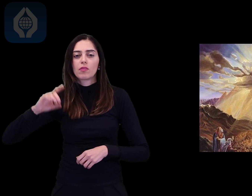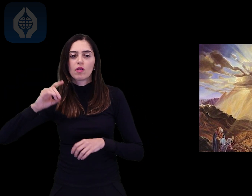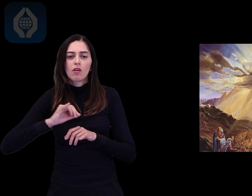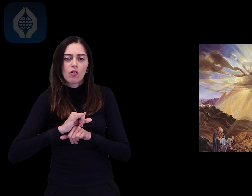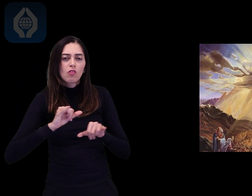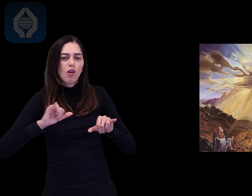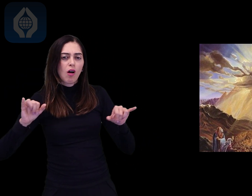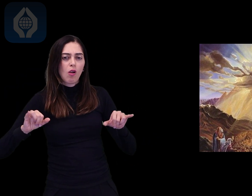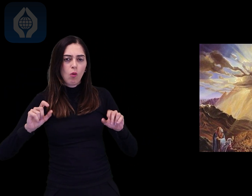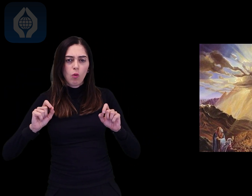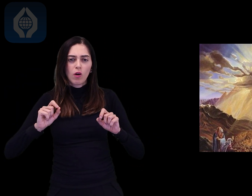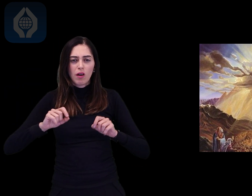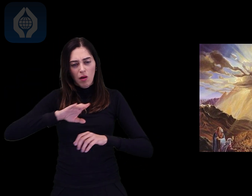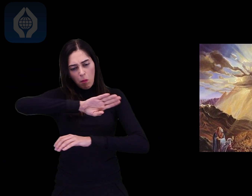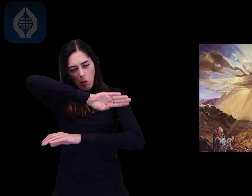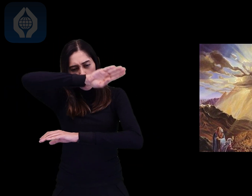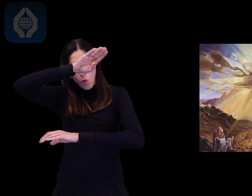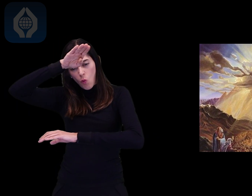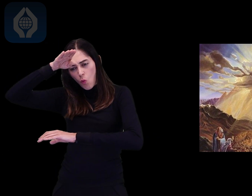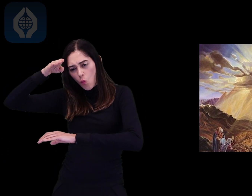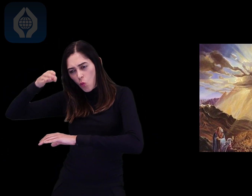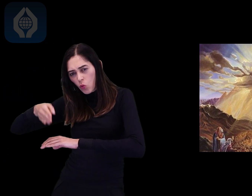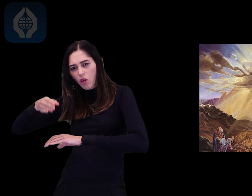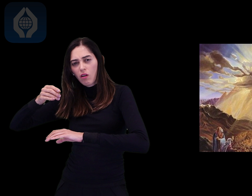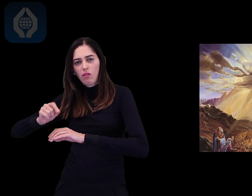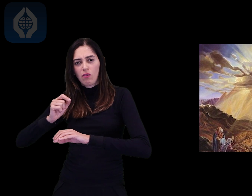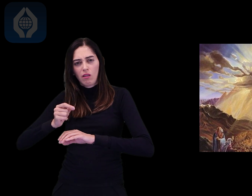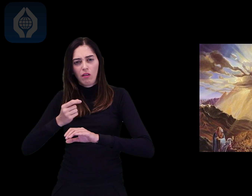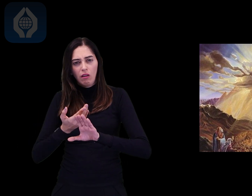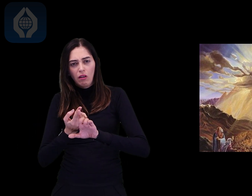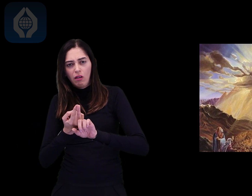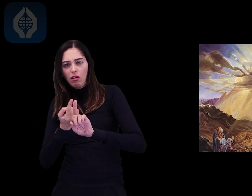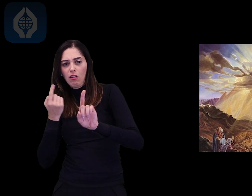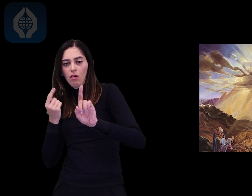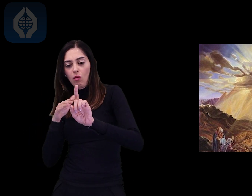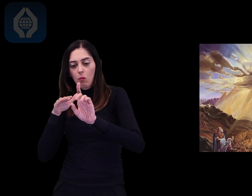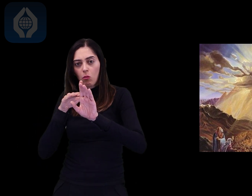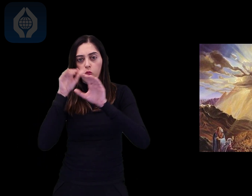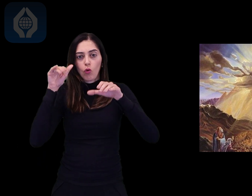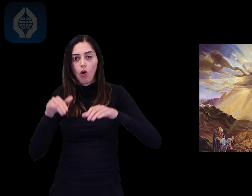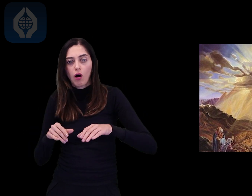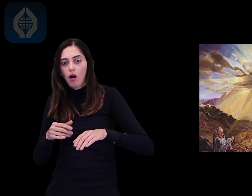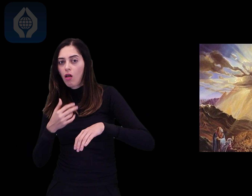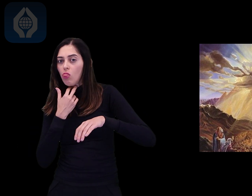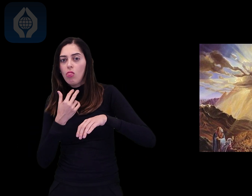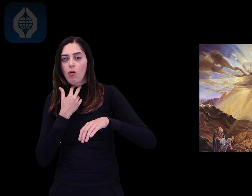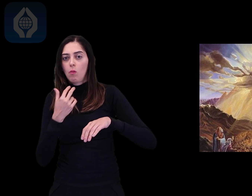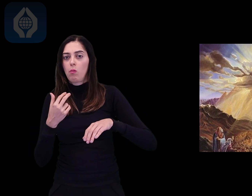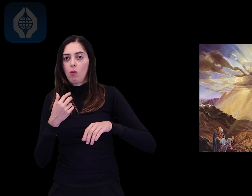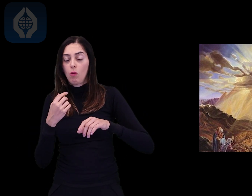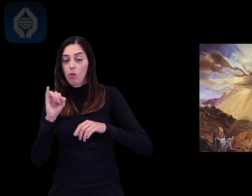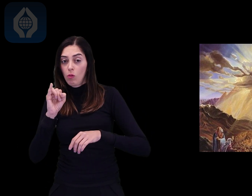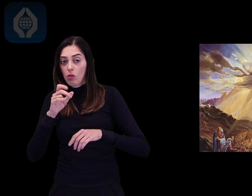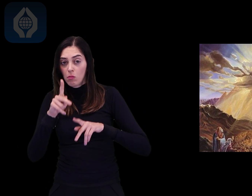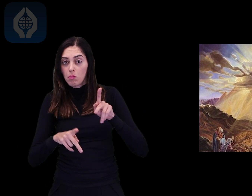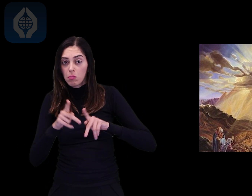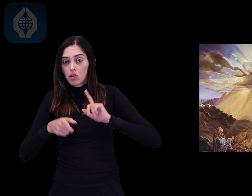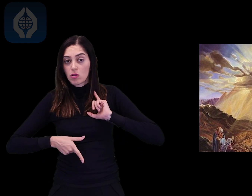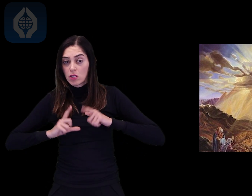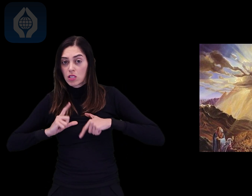que estabelecesse um limite ao redor do monte. Não podia se aproximar nem tocar o monte. Se